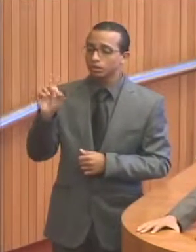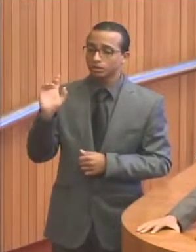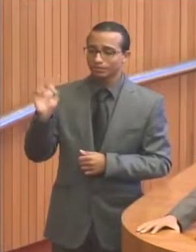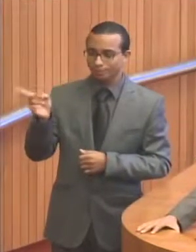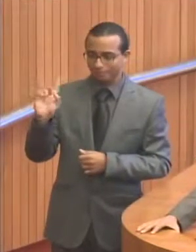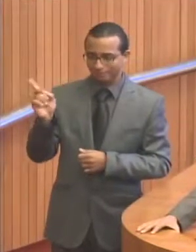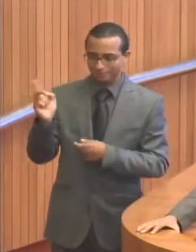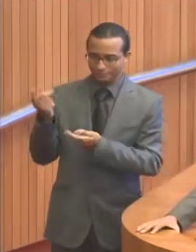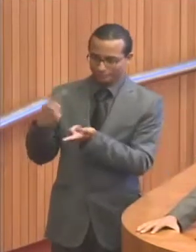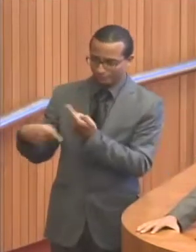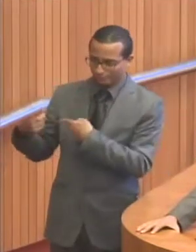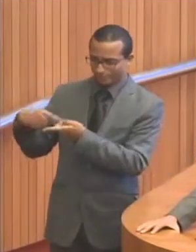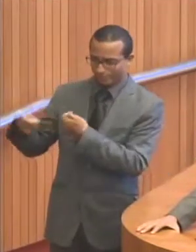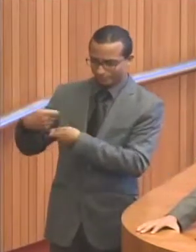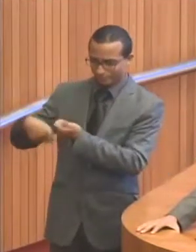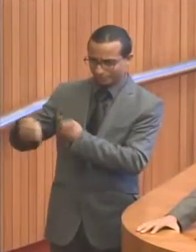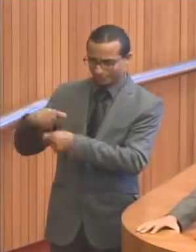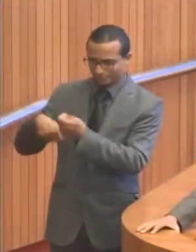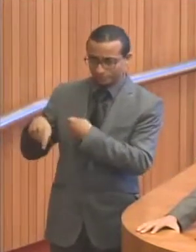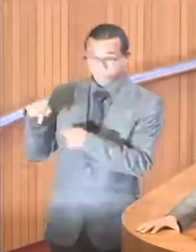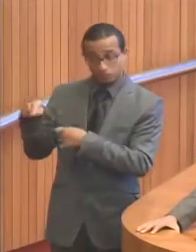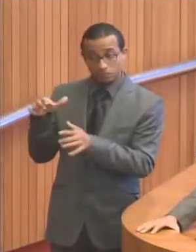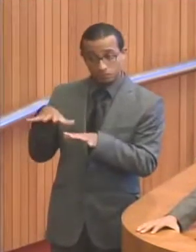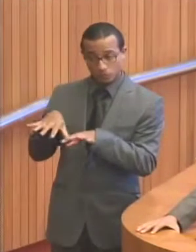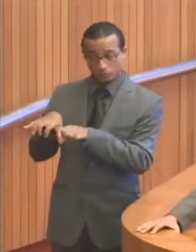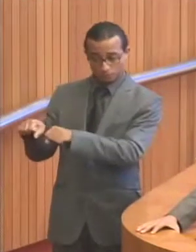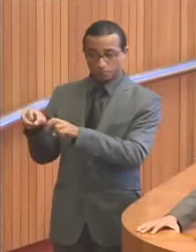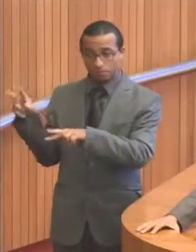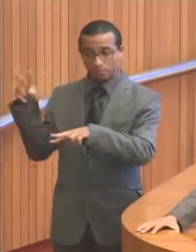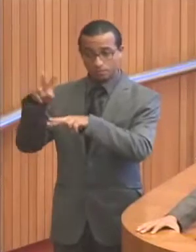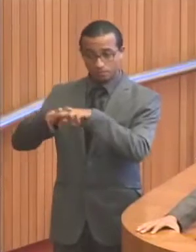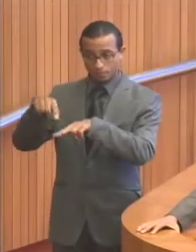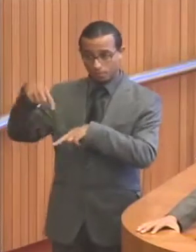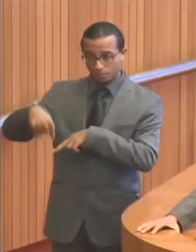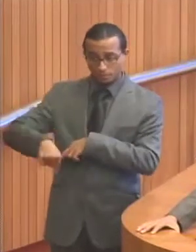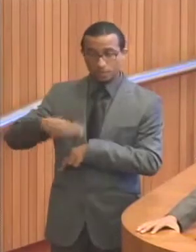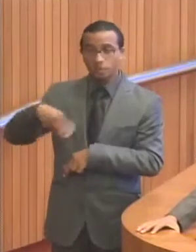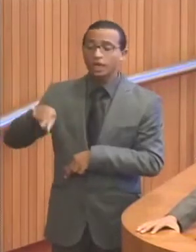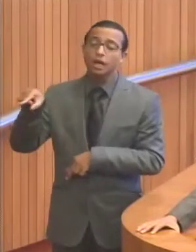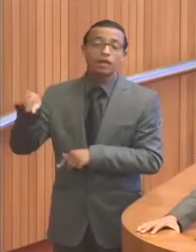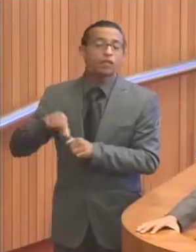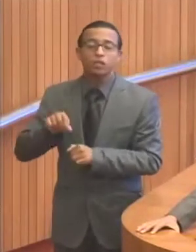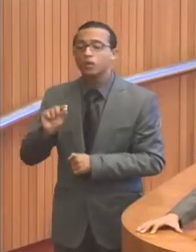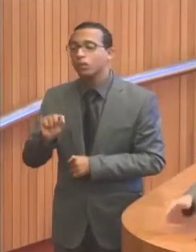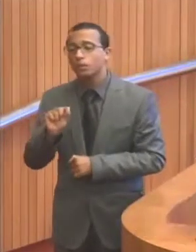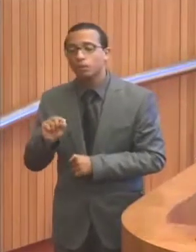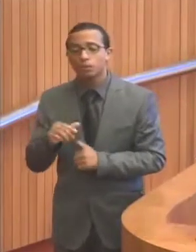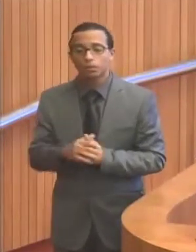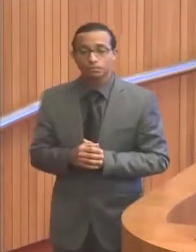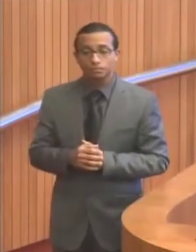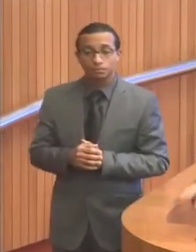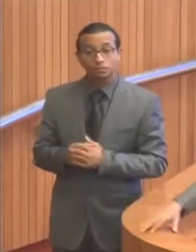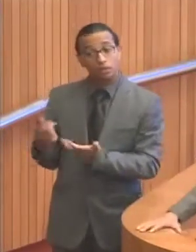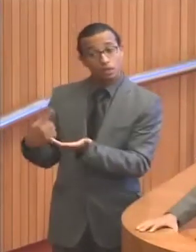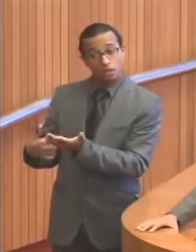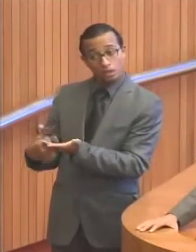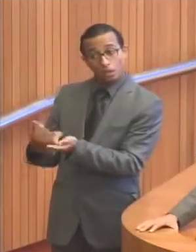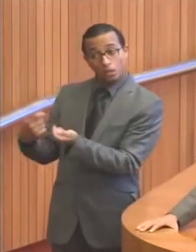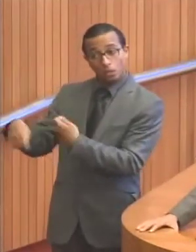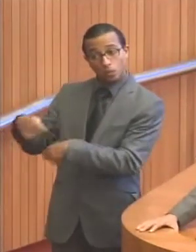foi preso aqui em São Luís do Maranhão. E o que ele estava fazendo? Negócio.